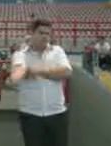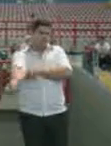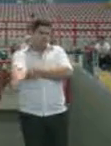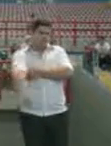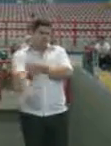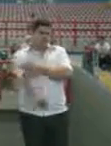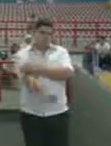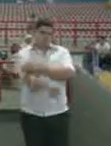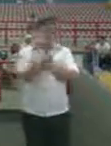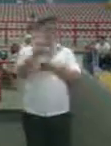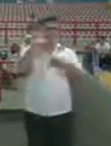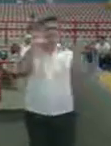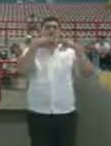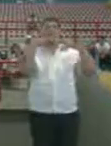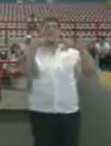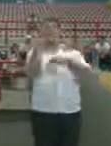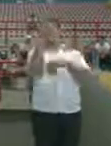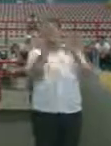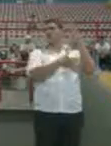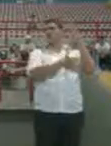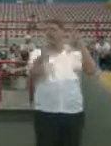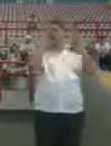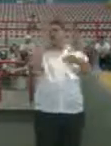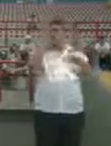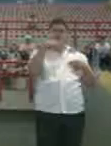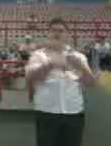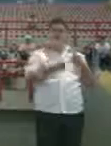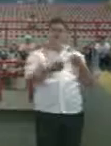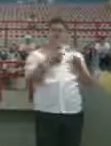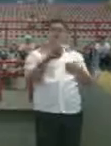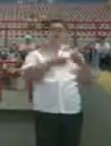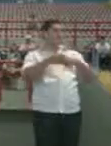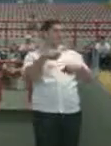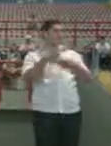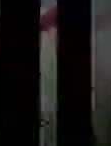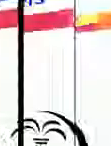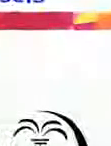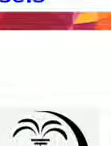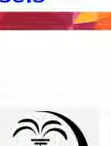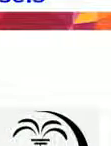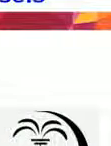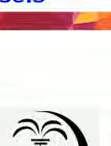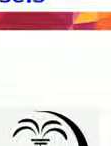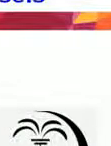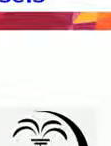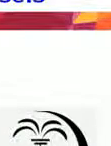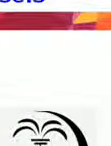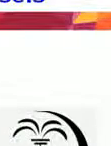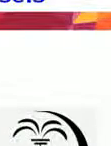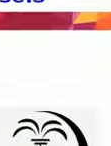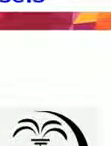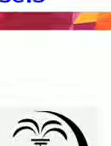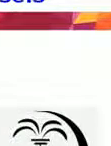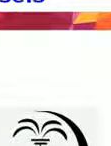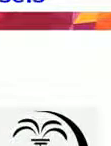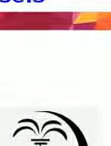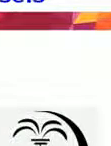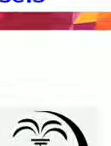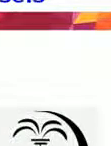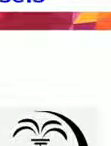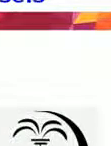natureza, cultura, economia e política. E a energia mexe com tudo isso. Aí vem os conceitos de energia. Primeiro,